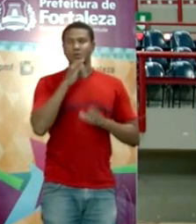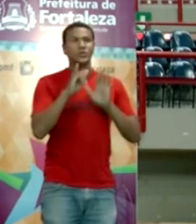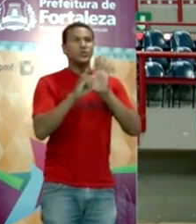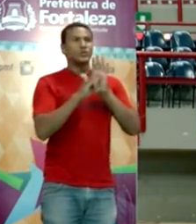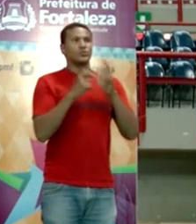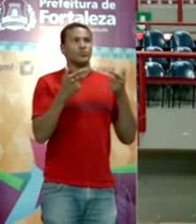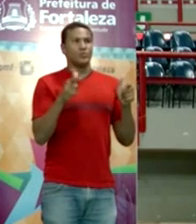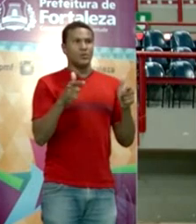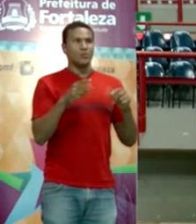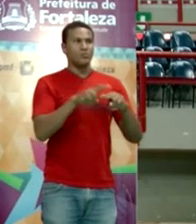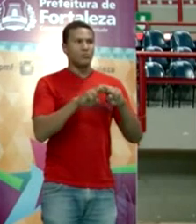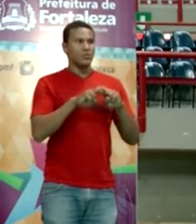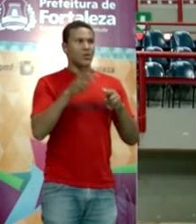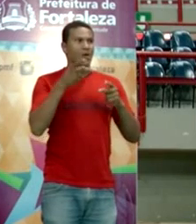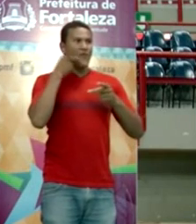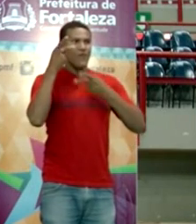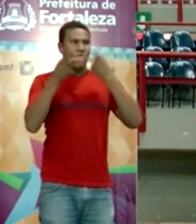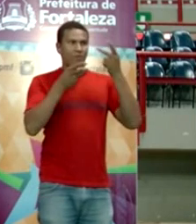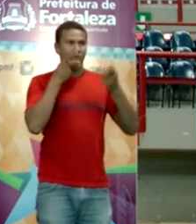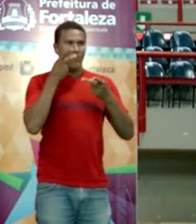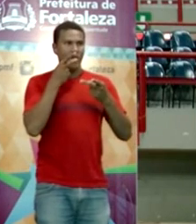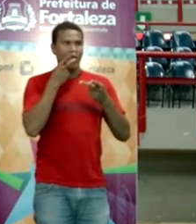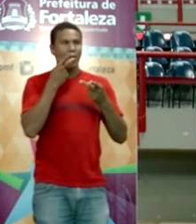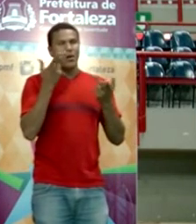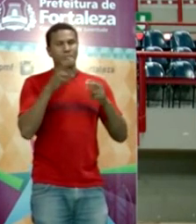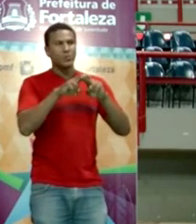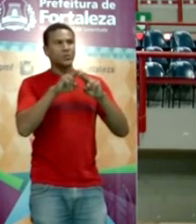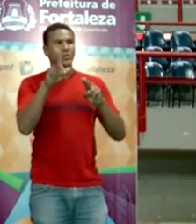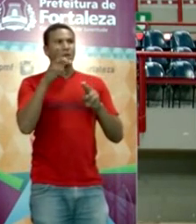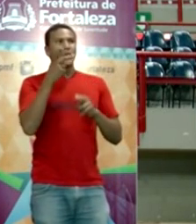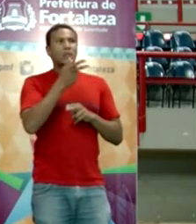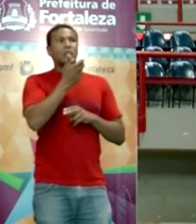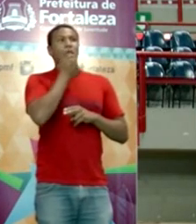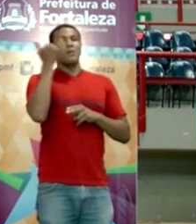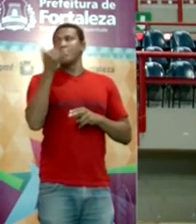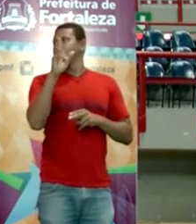de fala, da sua identidade linguística.